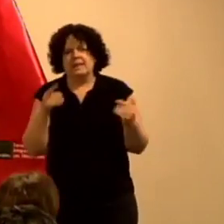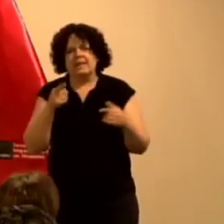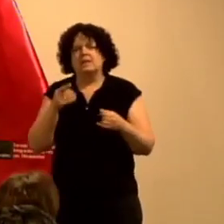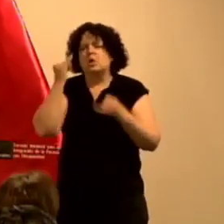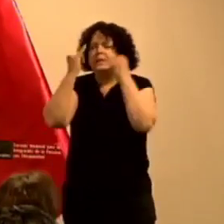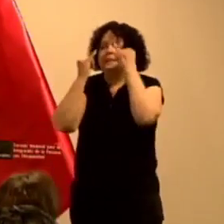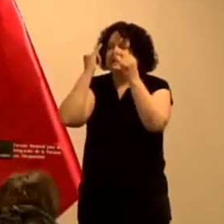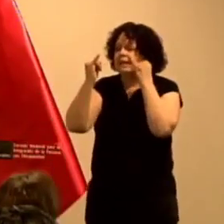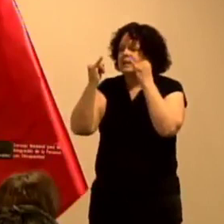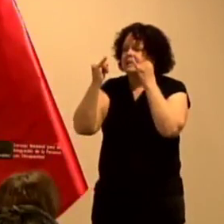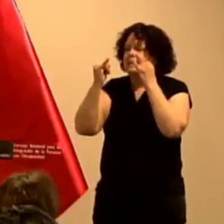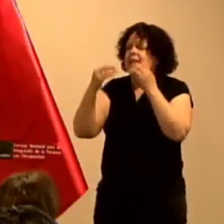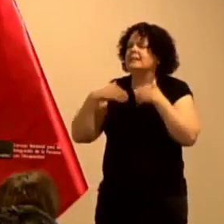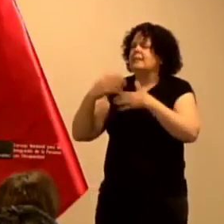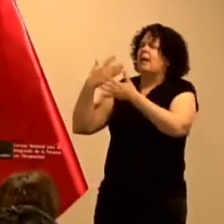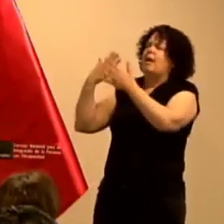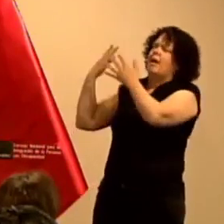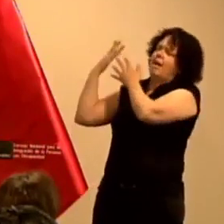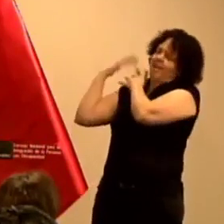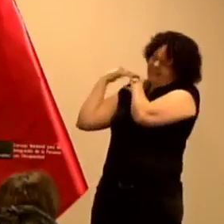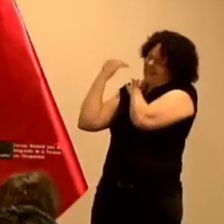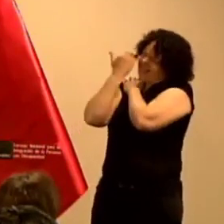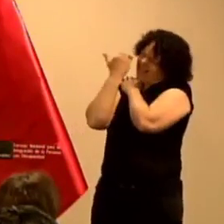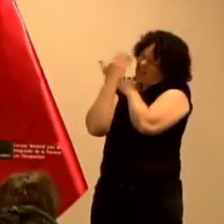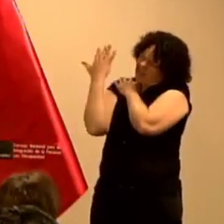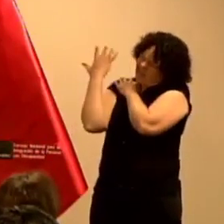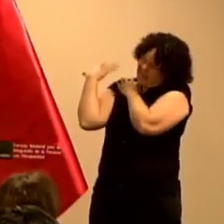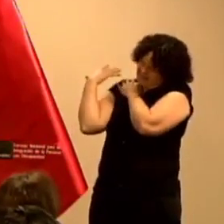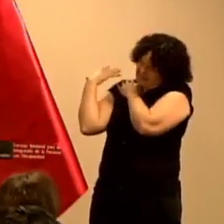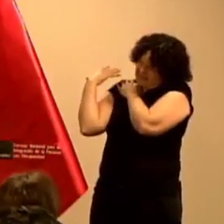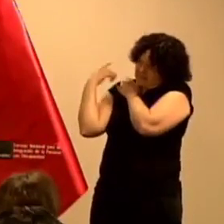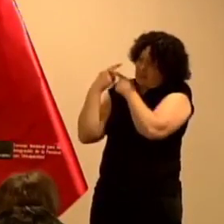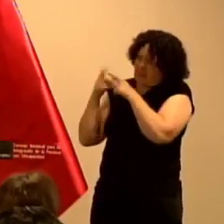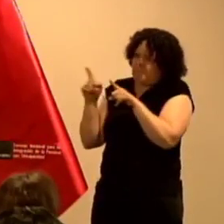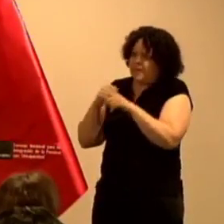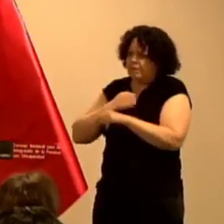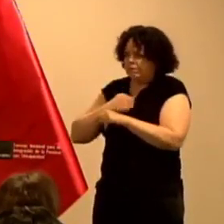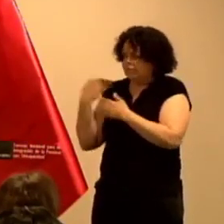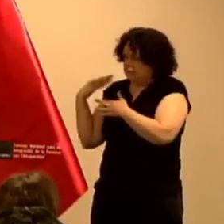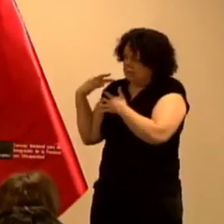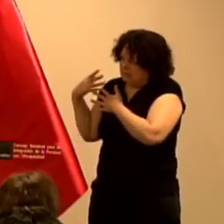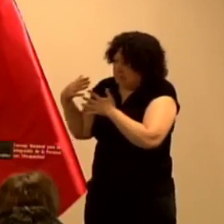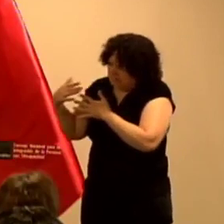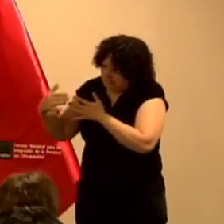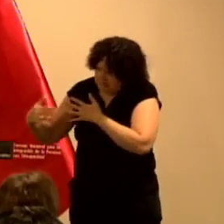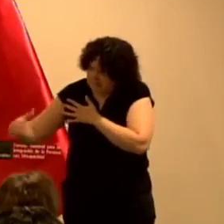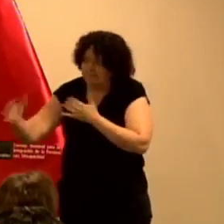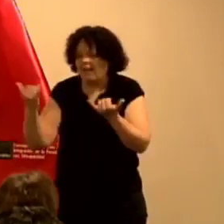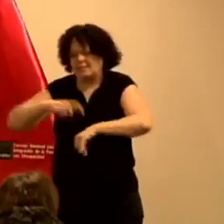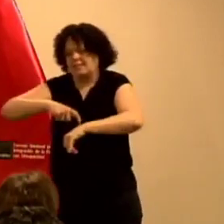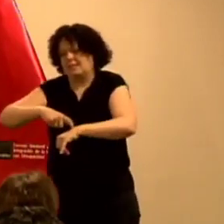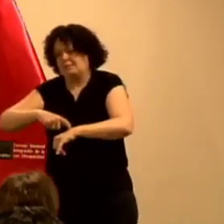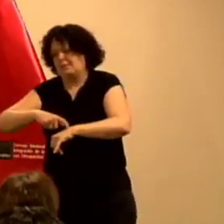percepciones que se tienen históricas desde la edad antigua, desde la edad media, pero que hasta el momento se sigue arrastrando en